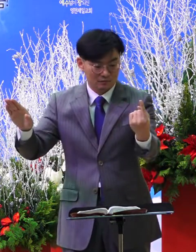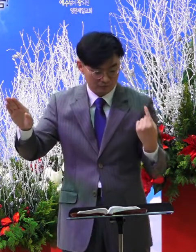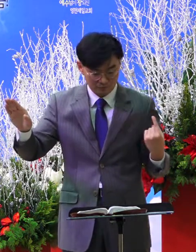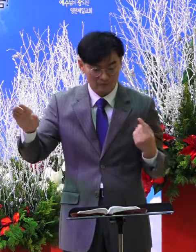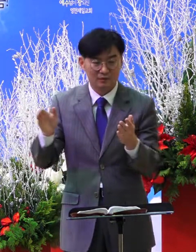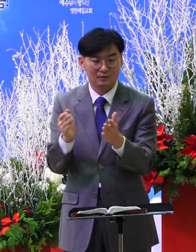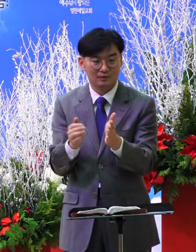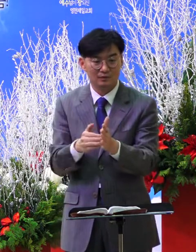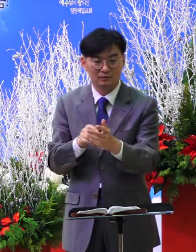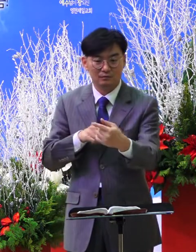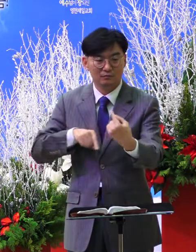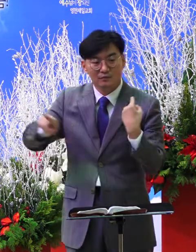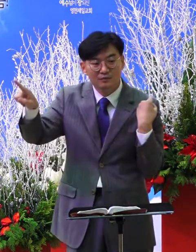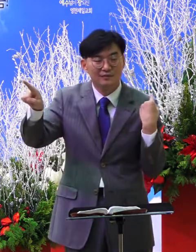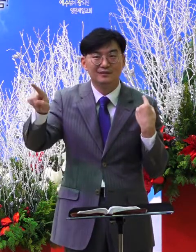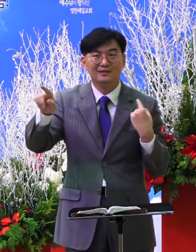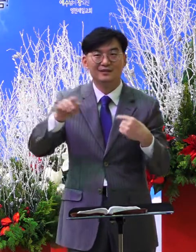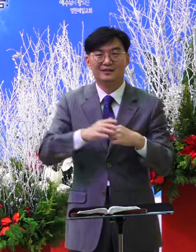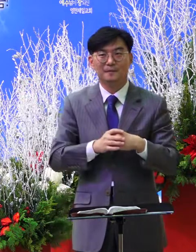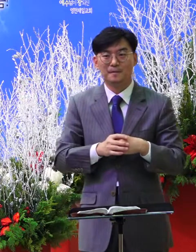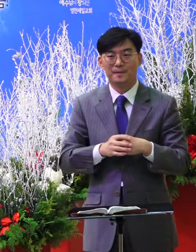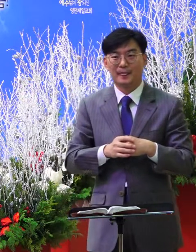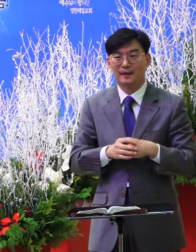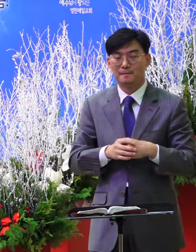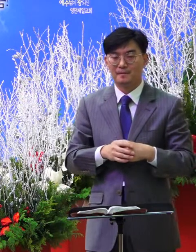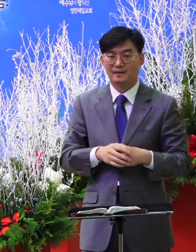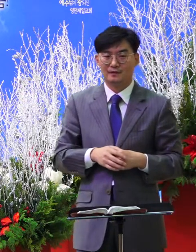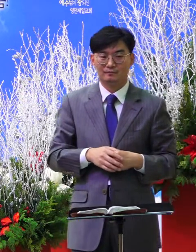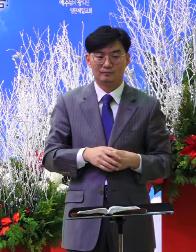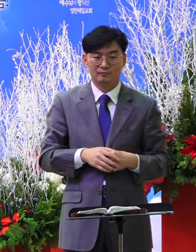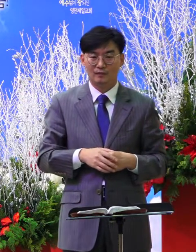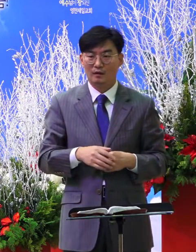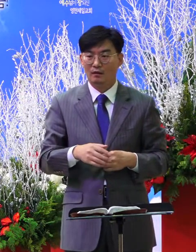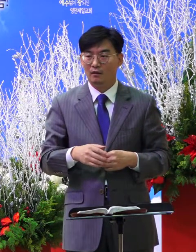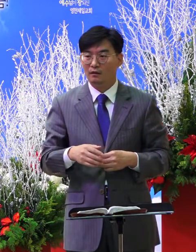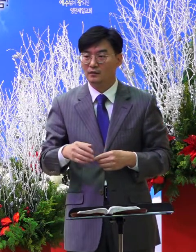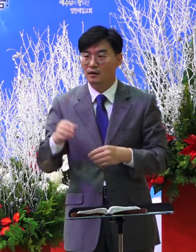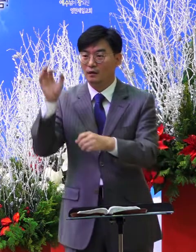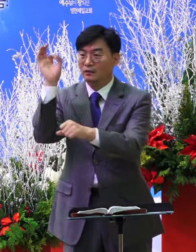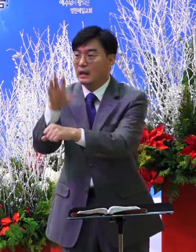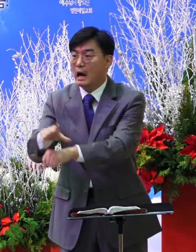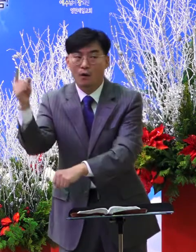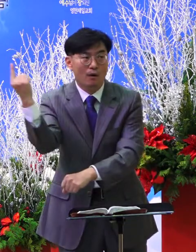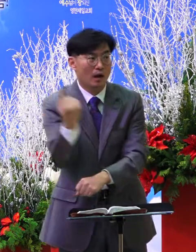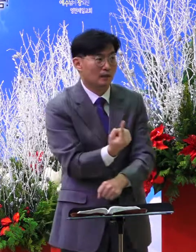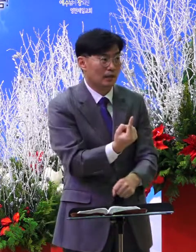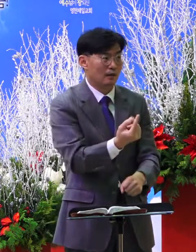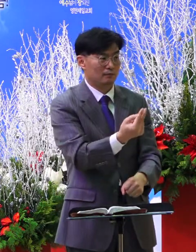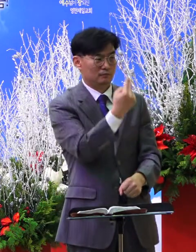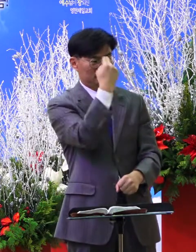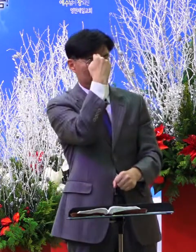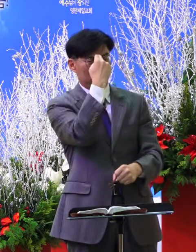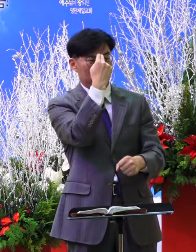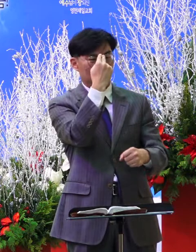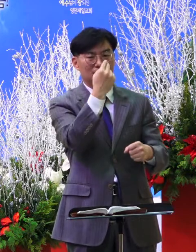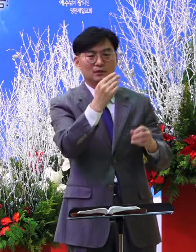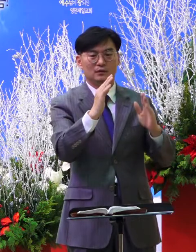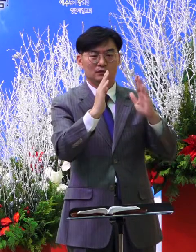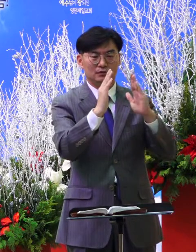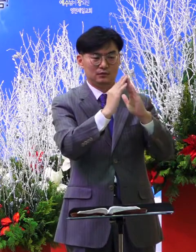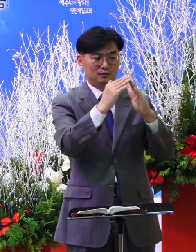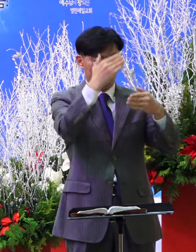기름을 사러 가서 기름을 사가지고 혼인잔치에 왔지만 문이 닫혀있죠. 그래서 이 미련한 5처녀는 문을